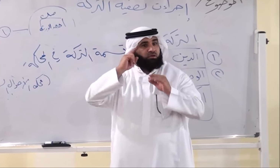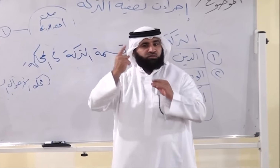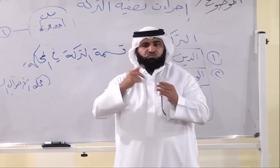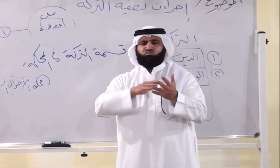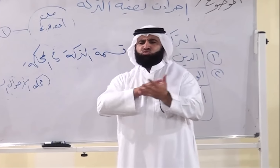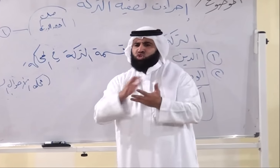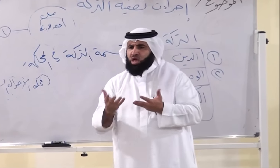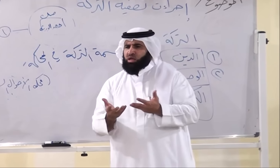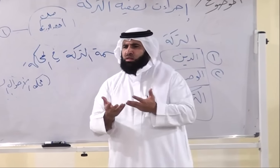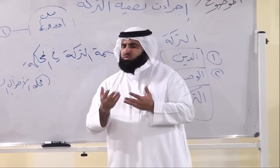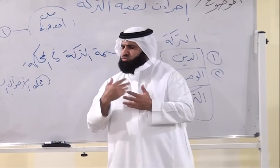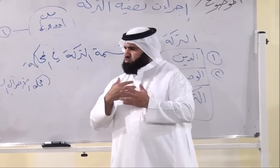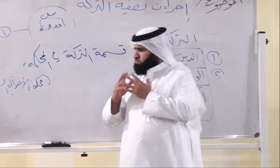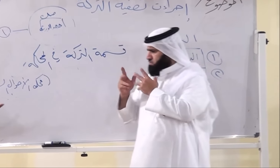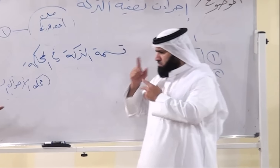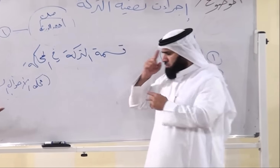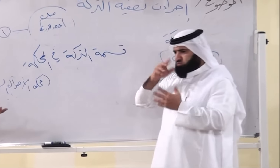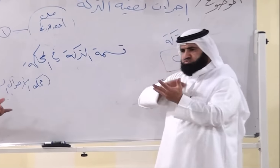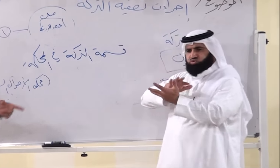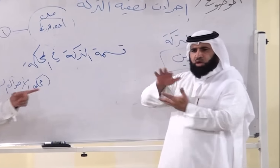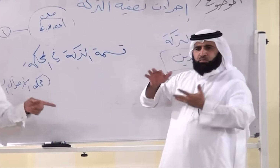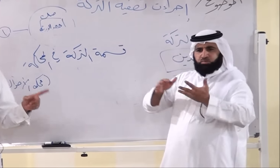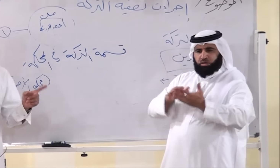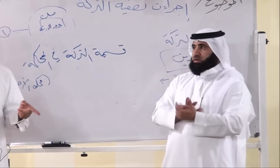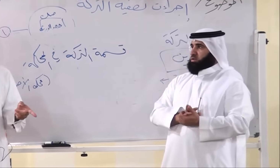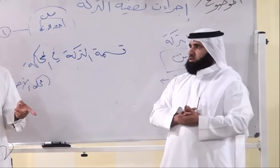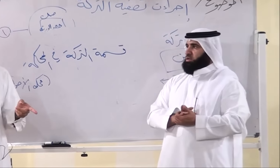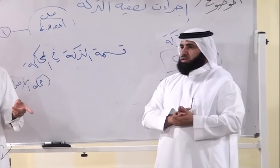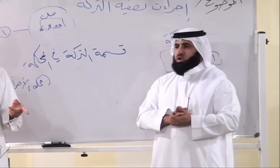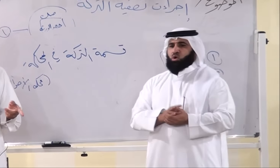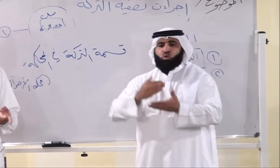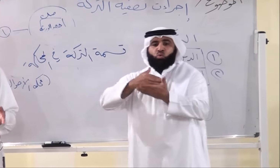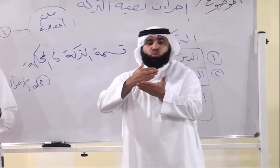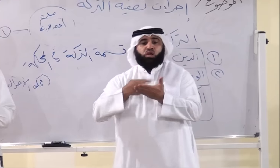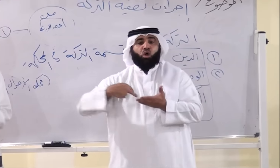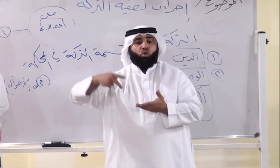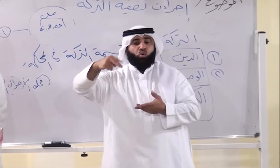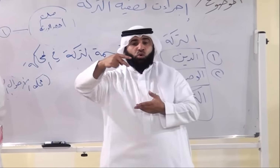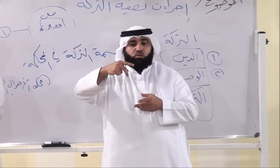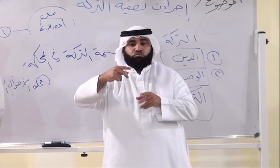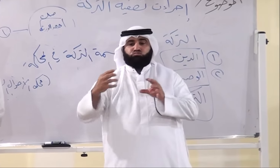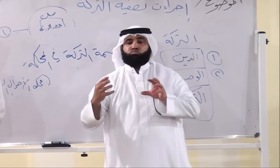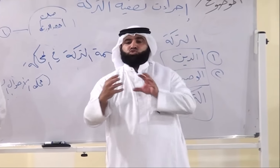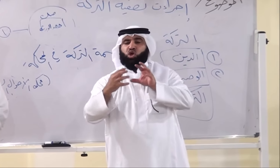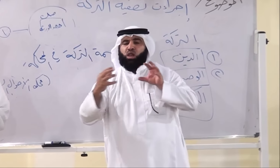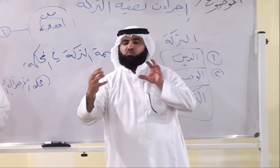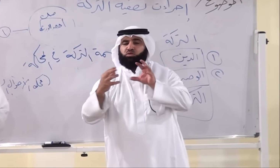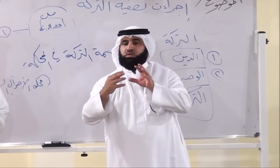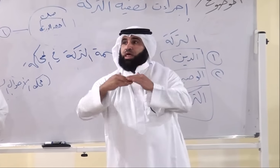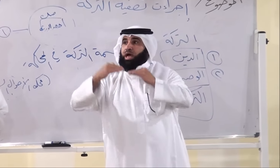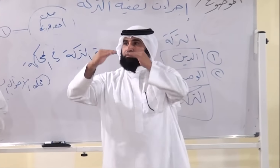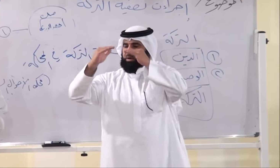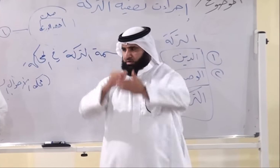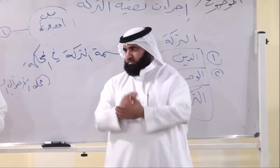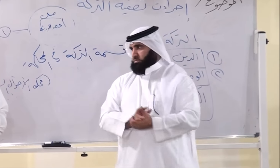مرت علينا يعني شيء أوقات إنه للخلافات بين الورثة، تخيلوا يقعد العقار